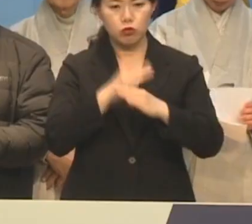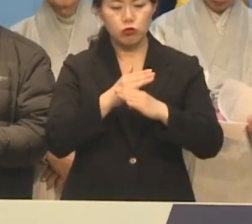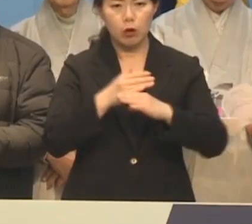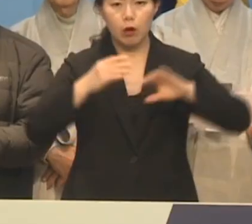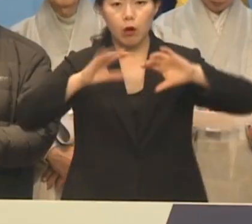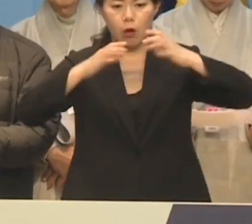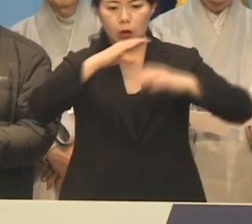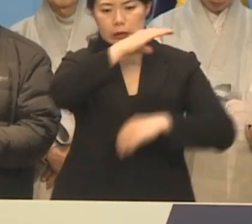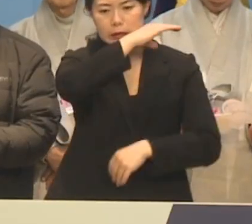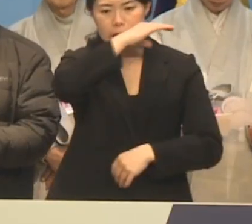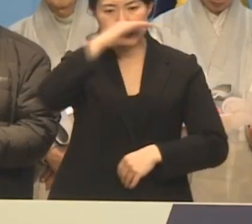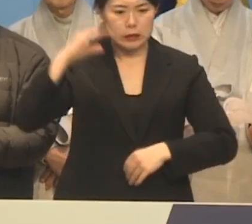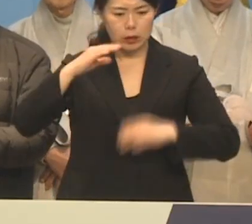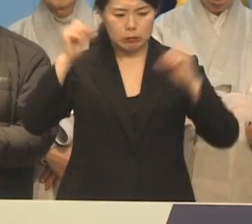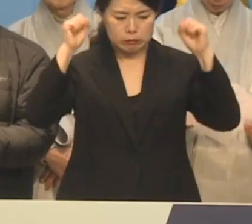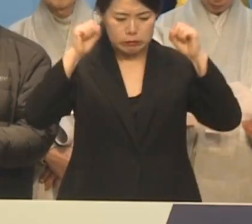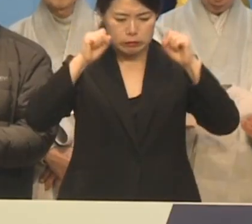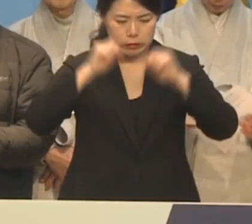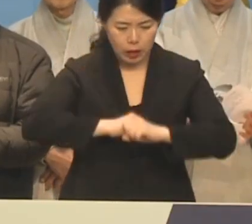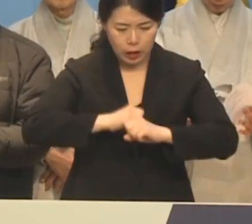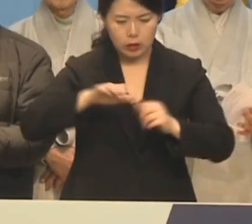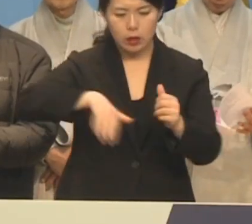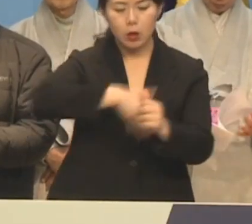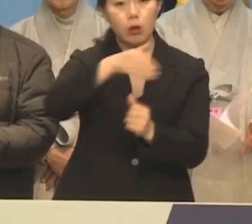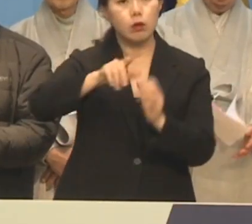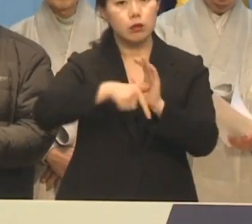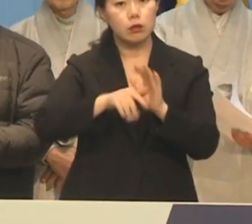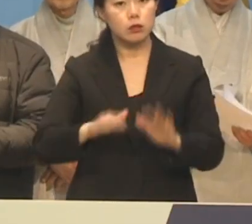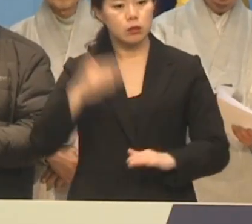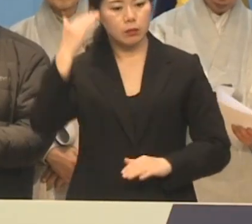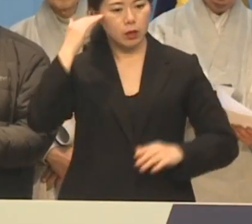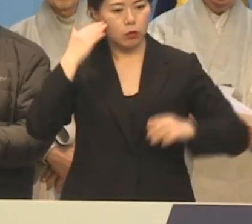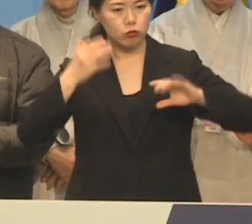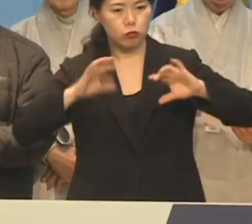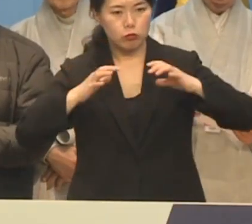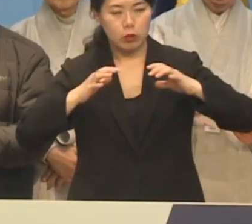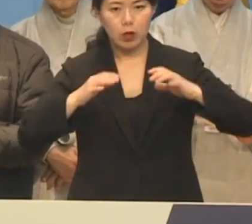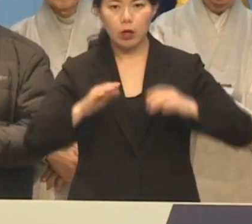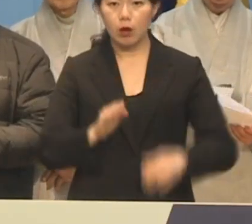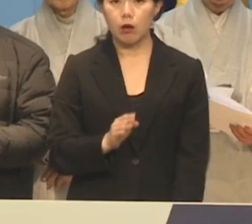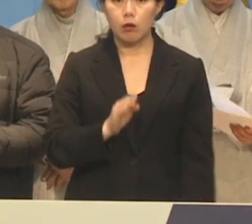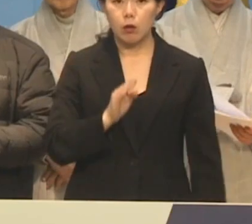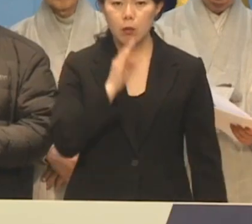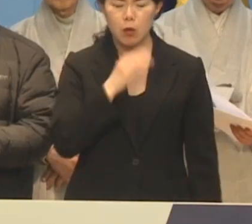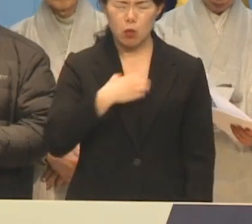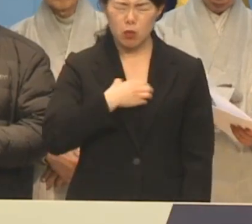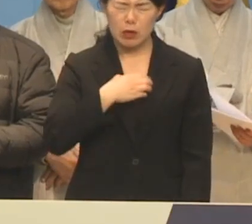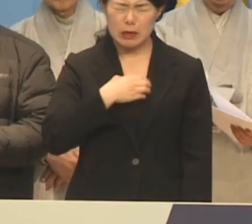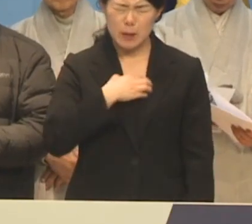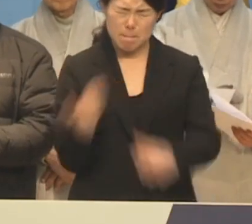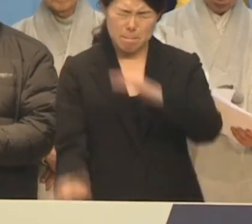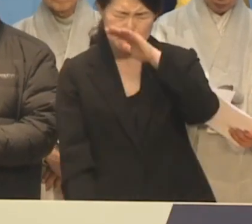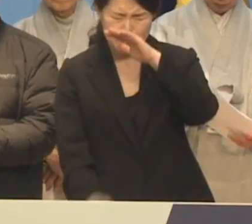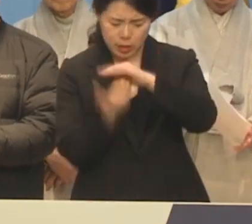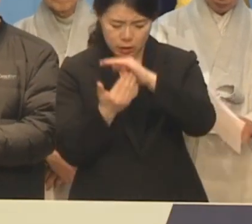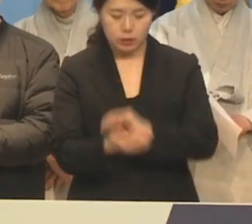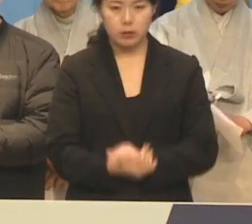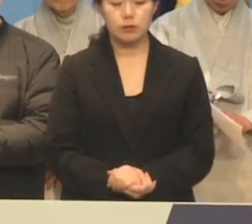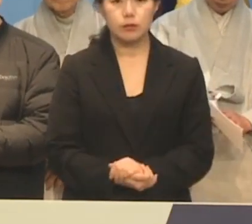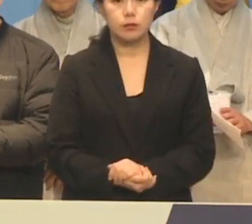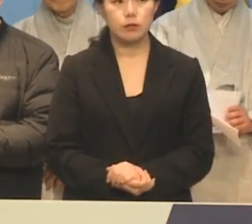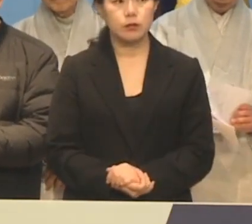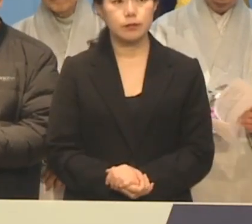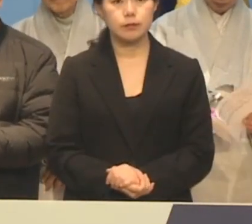헌정 질서가 무너지는 현실 속에서 지금 우리나라는 전대미문의 위기를 맞고 있습니다.